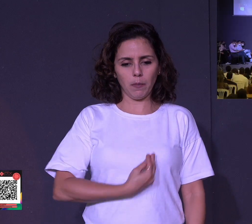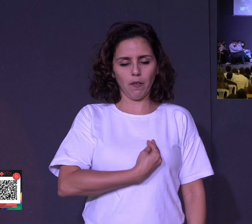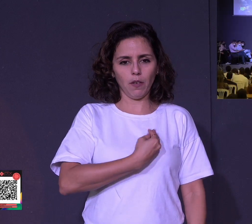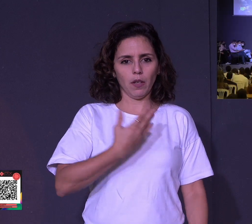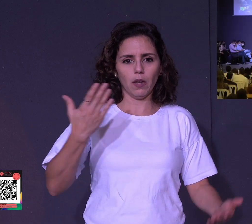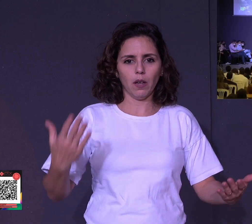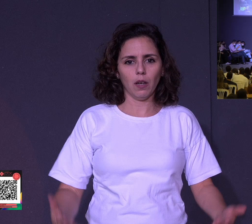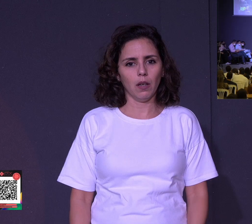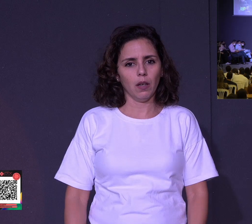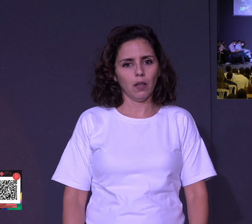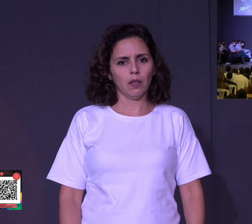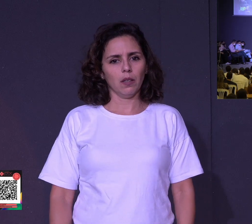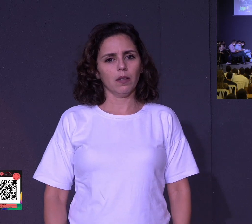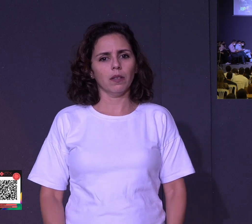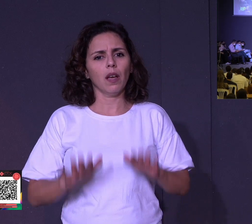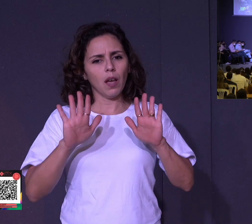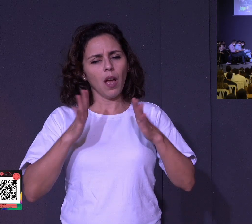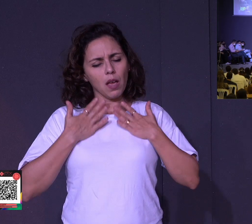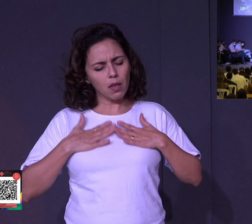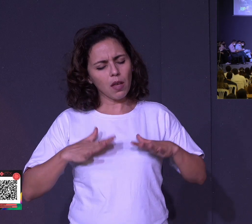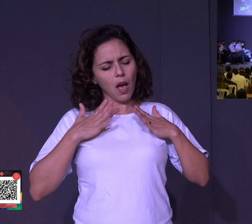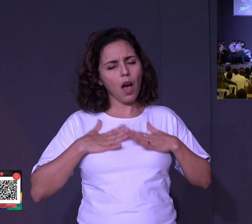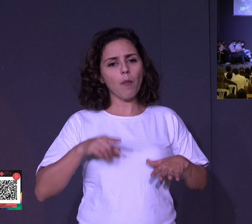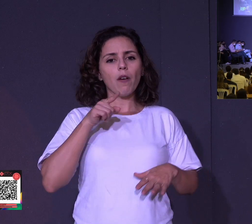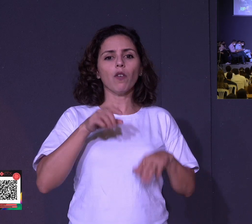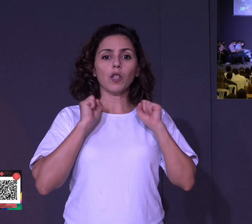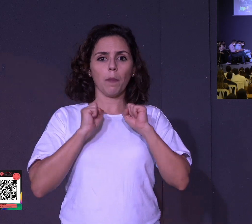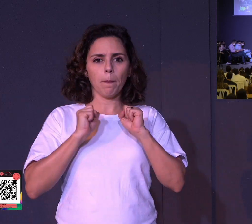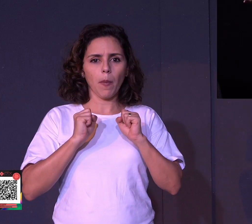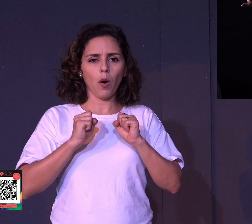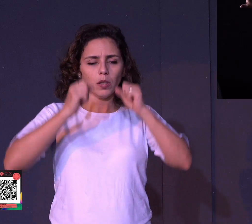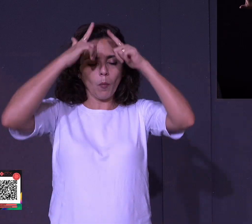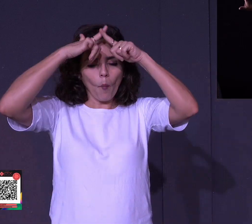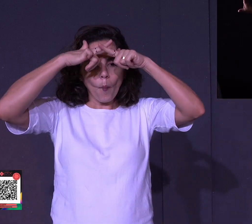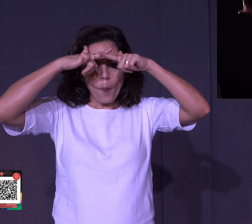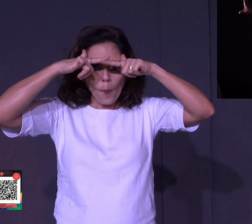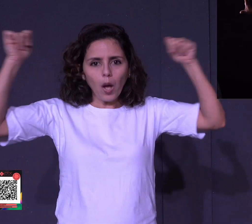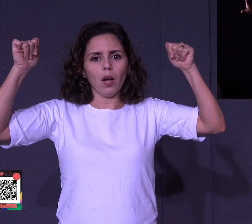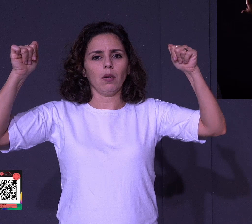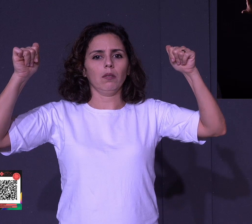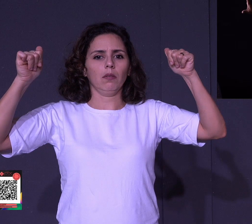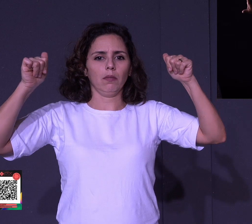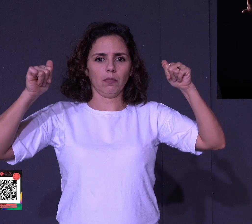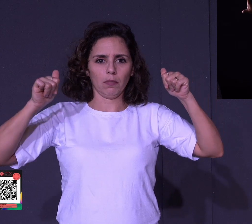exercício, irmão. Higiene mental. Eu canso. Sabe para quê? Para não ter espaço para pensar em nada às vezes.